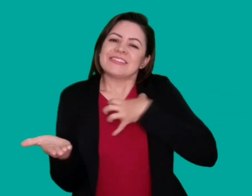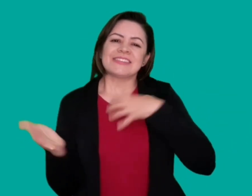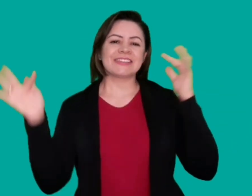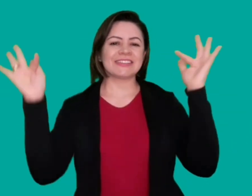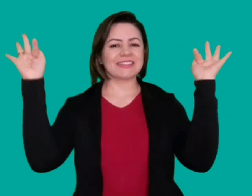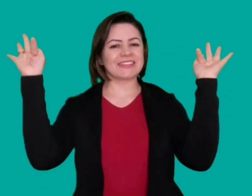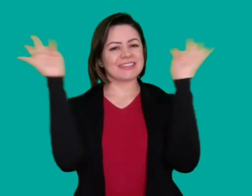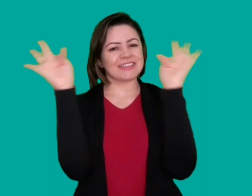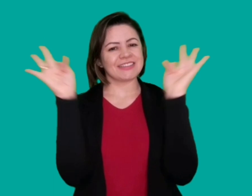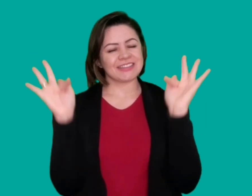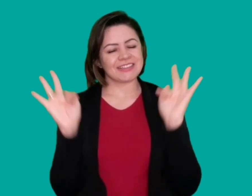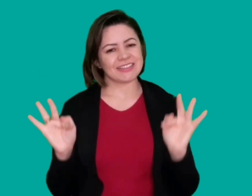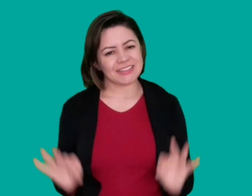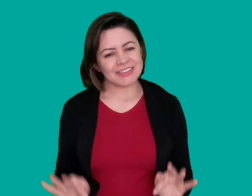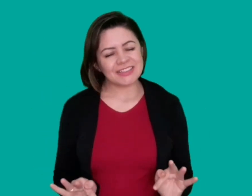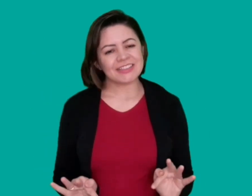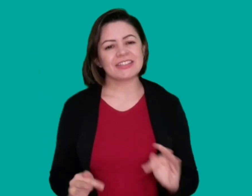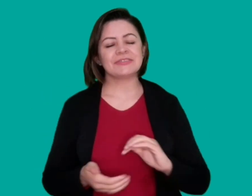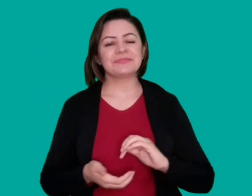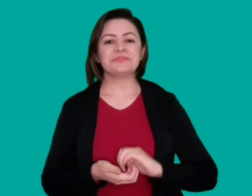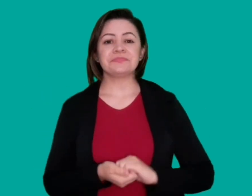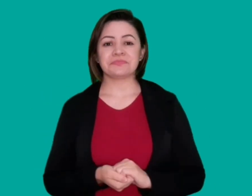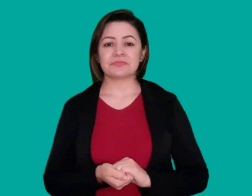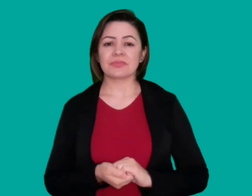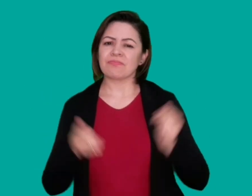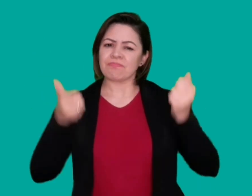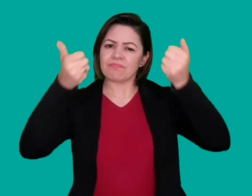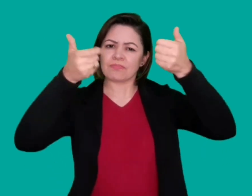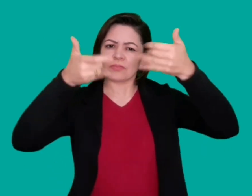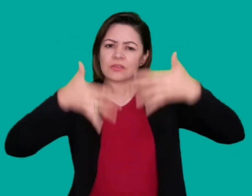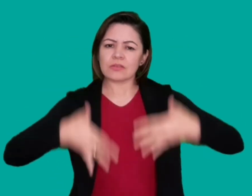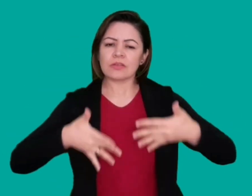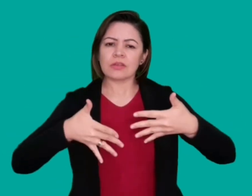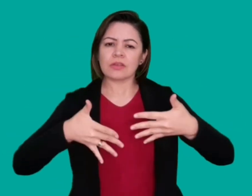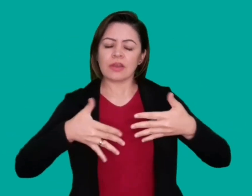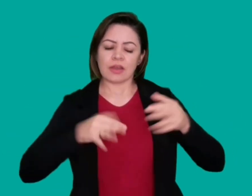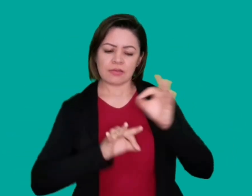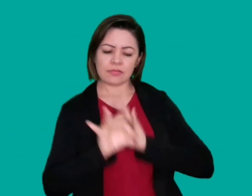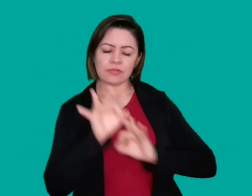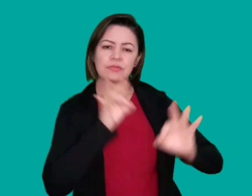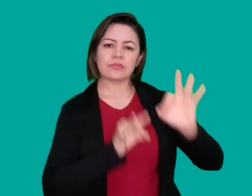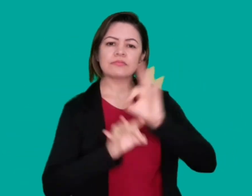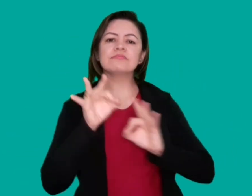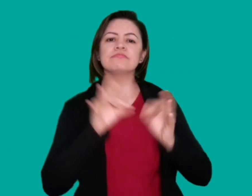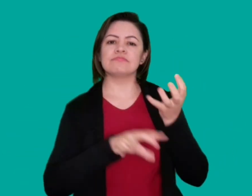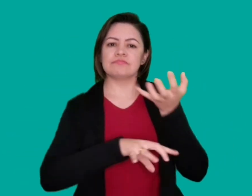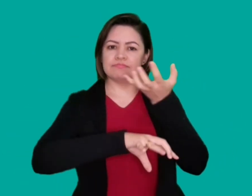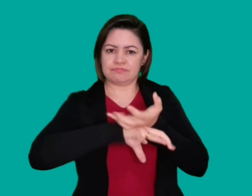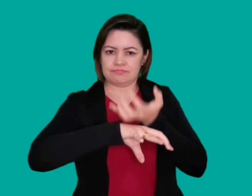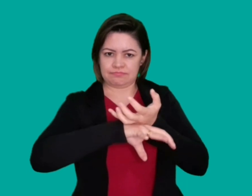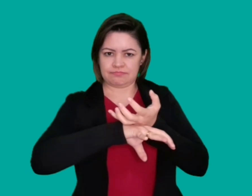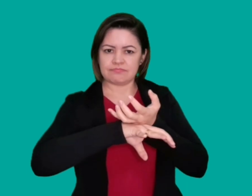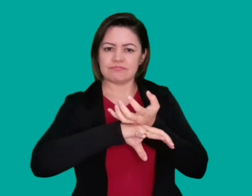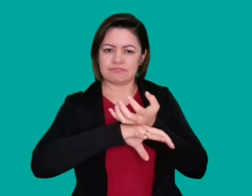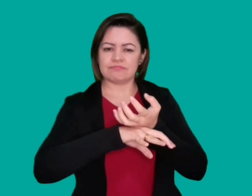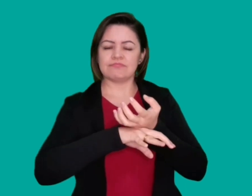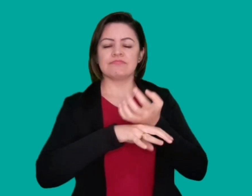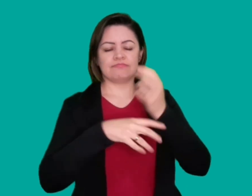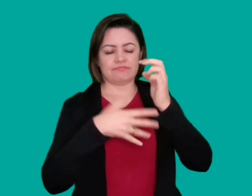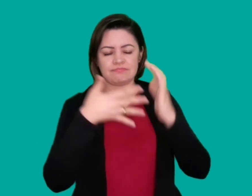deixa muito feliz agora eu vou explicar como está organizada essa nossa disciplina de